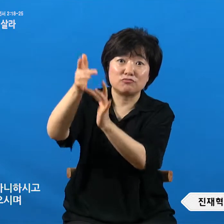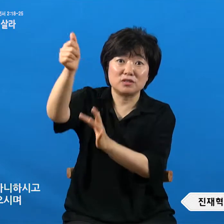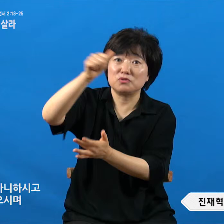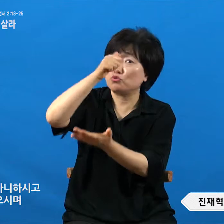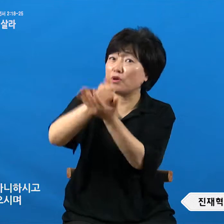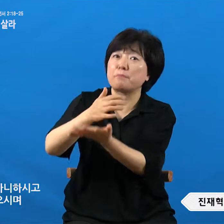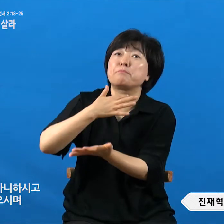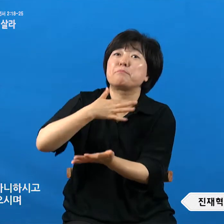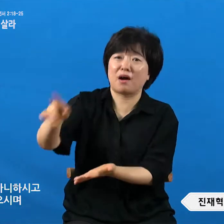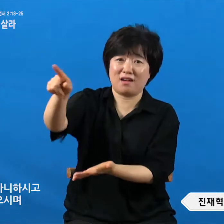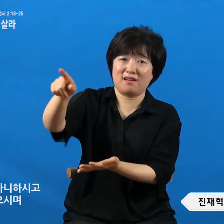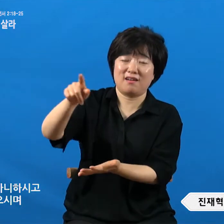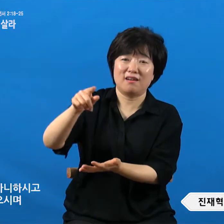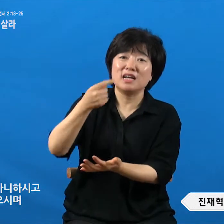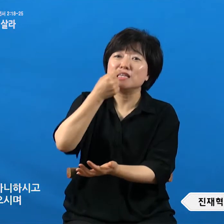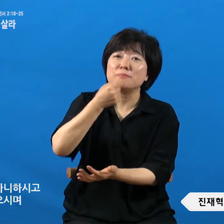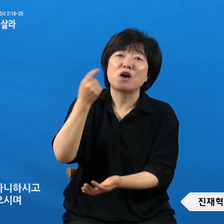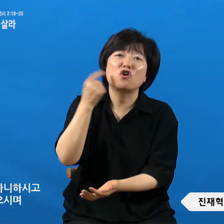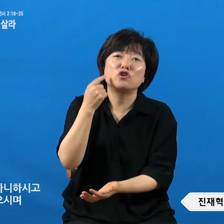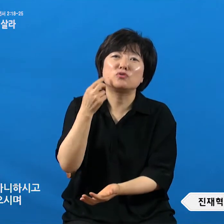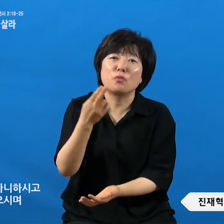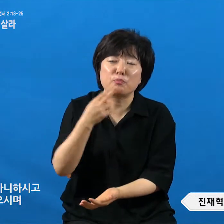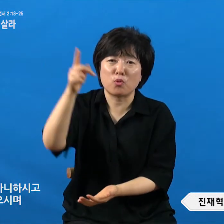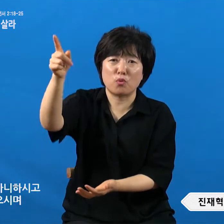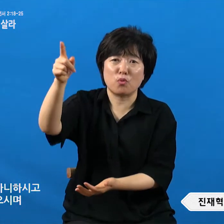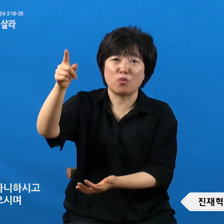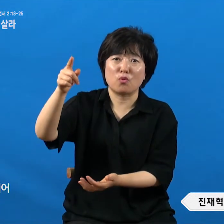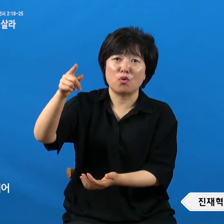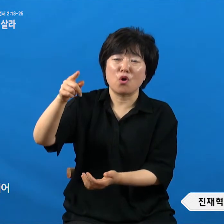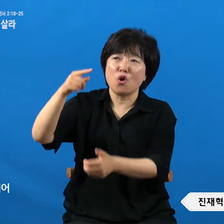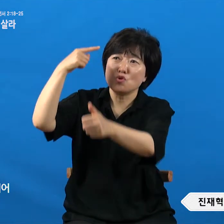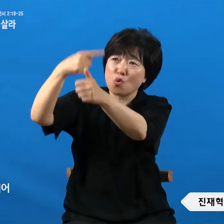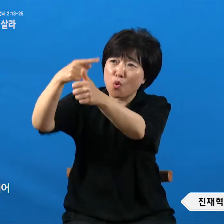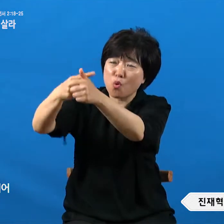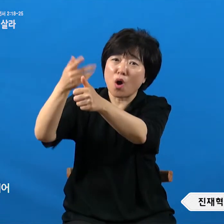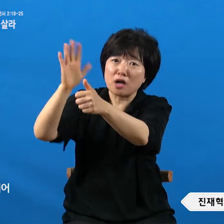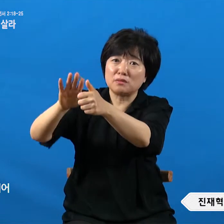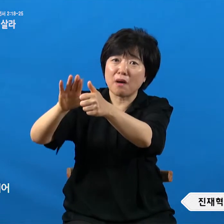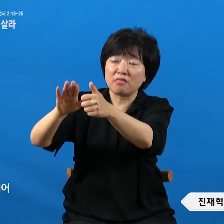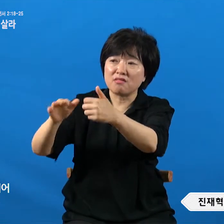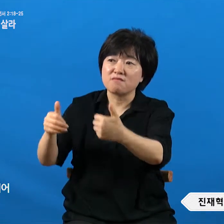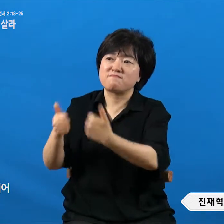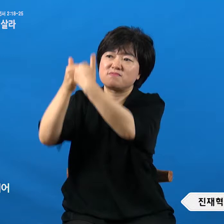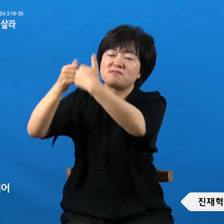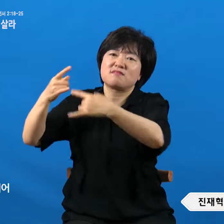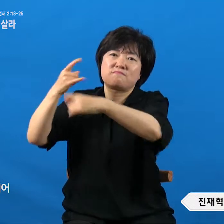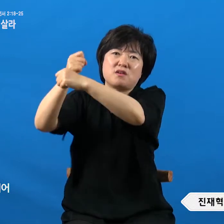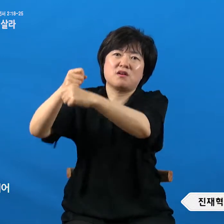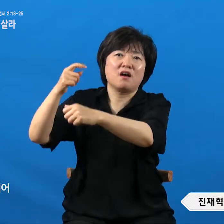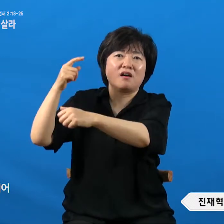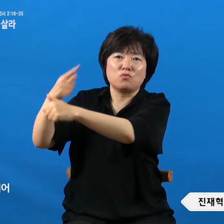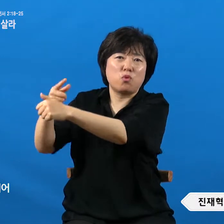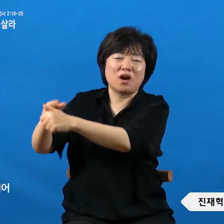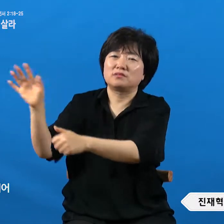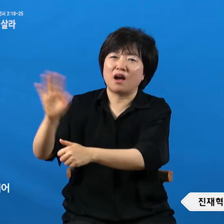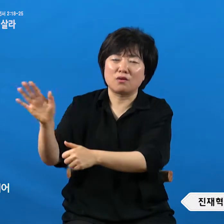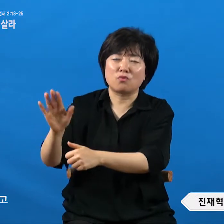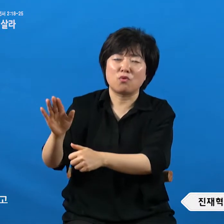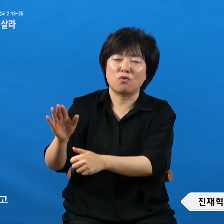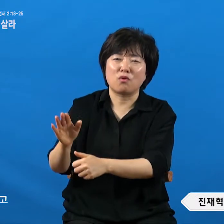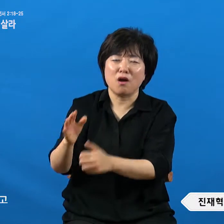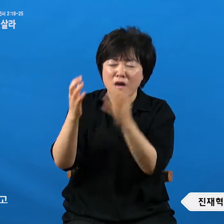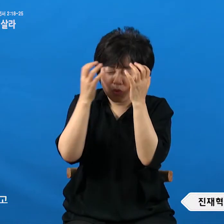범하지 아니하시고 그 입에 거짓도 없으시며 욕을 당하시되 맞대어 욕하지 아니하시고 고난을